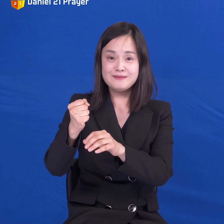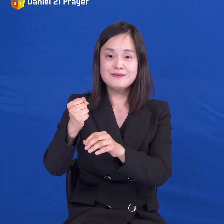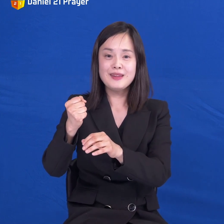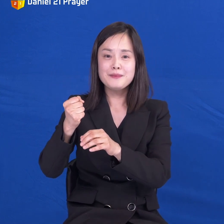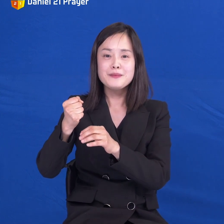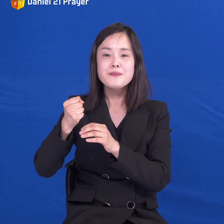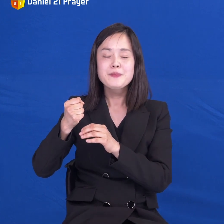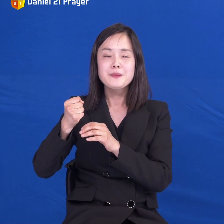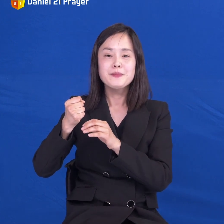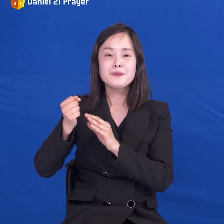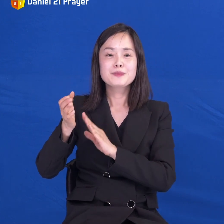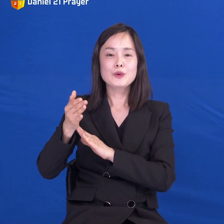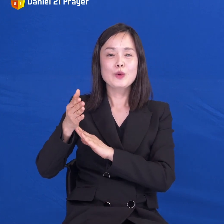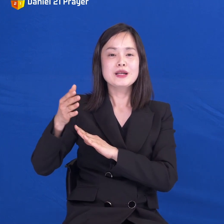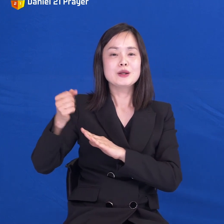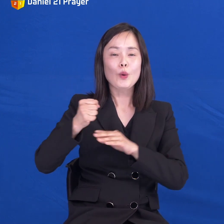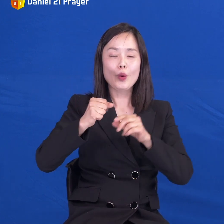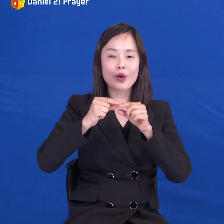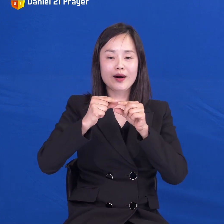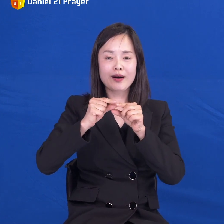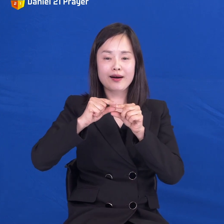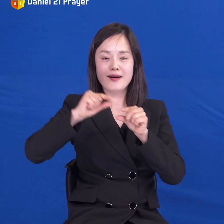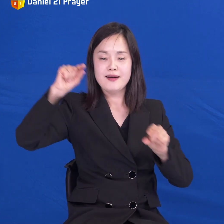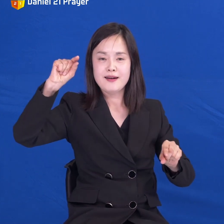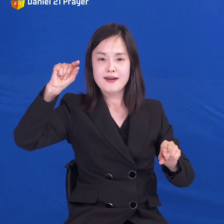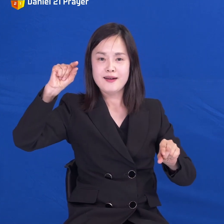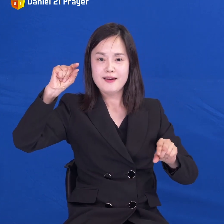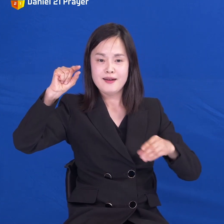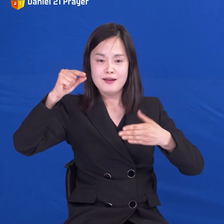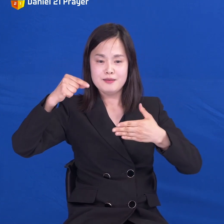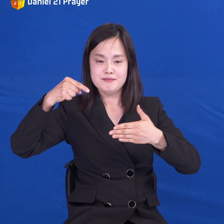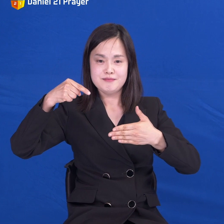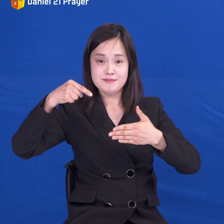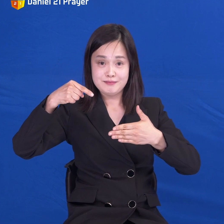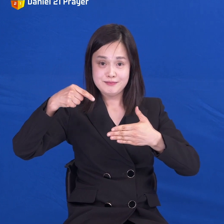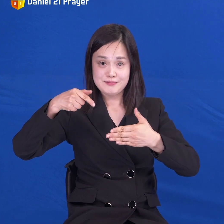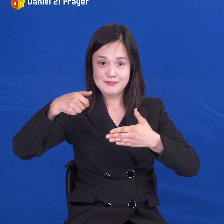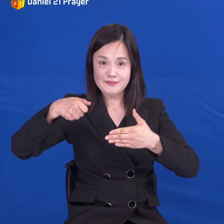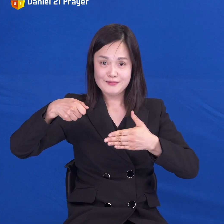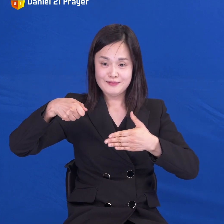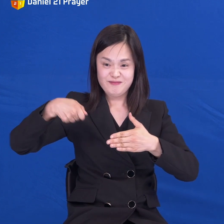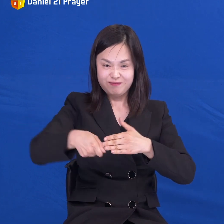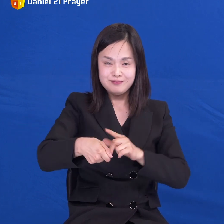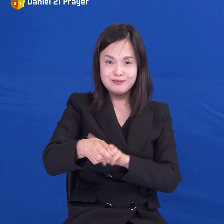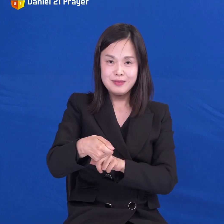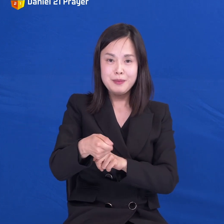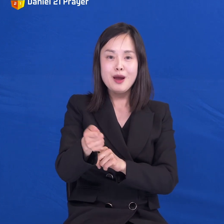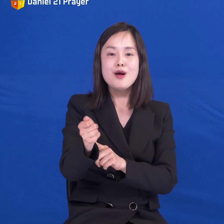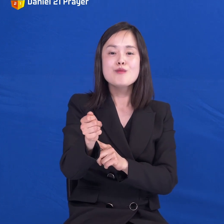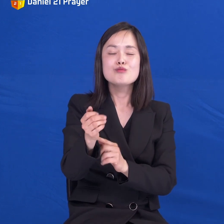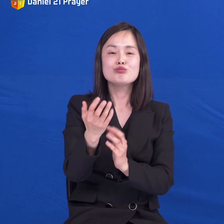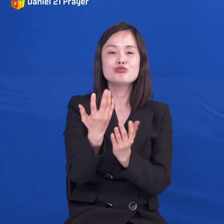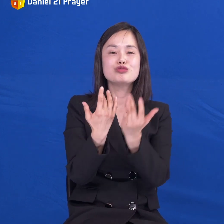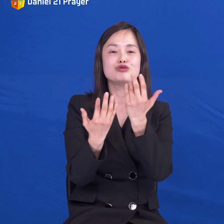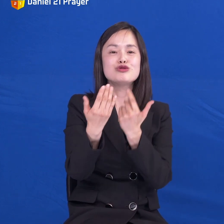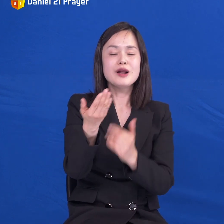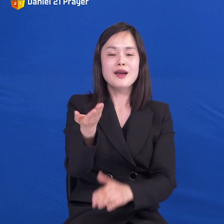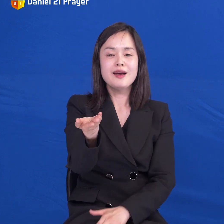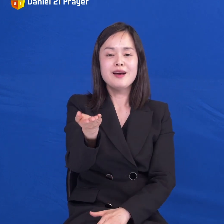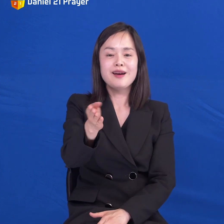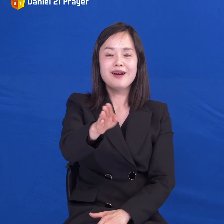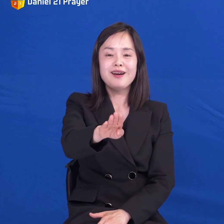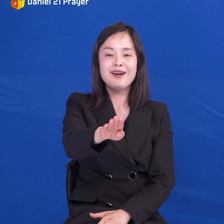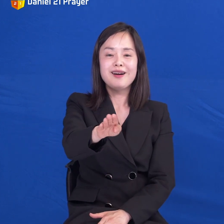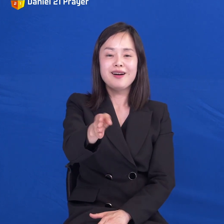쑤셔 넣습니다. 그리고 불에다 확 넣어버립니다. 그러면 배가 더 팽창이 돼버립니다. 그 예인이 있어가지고 선교사님